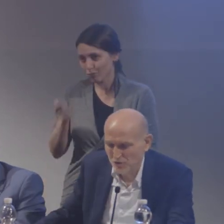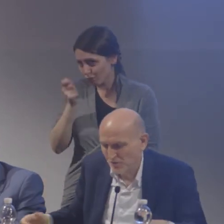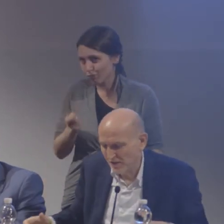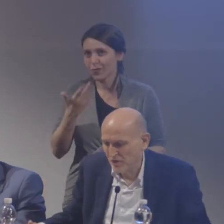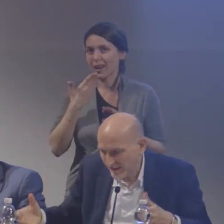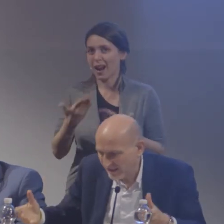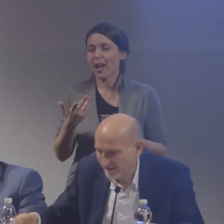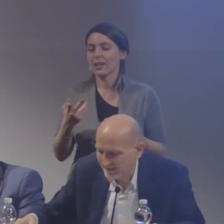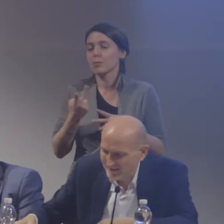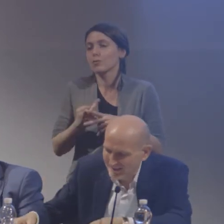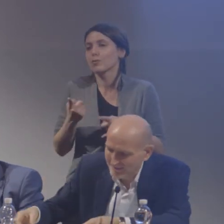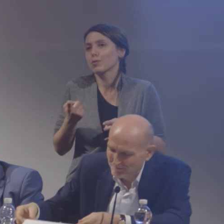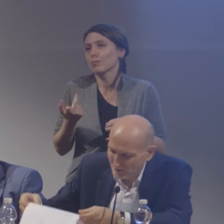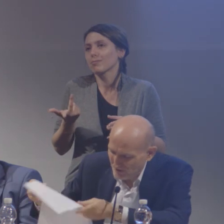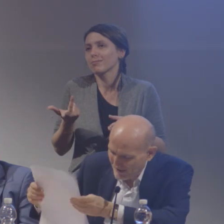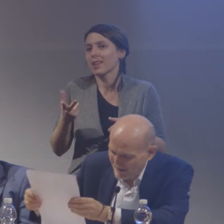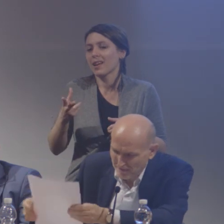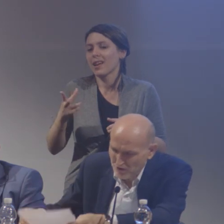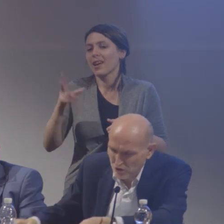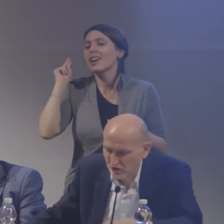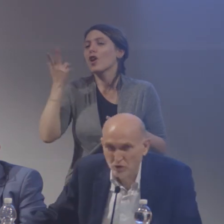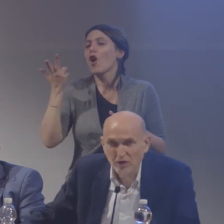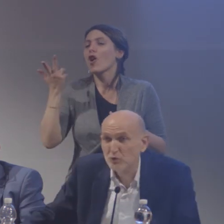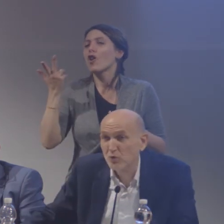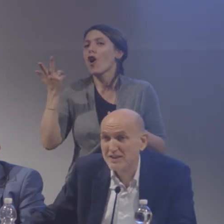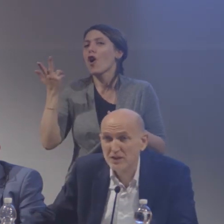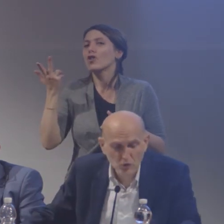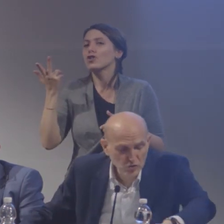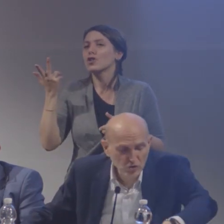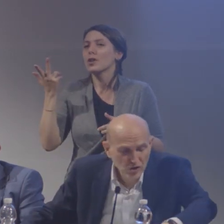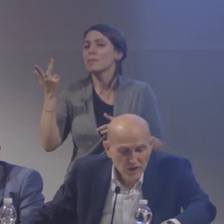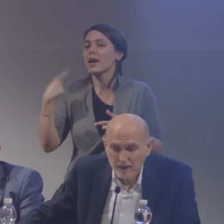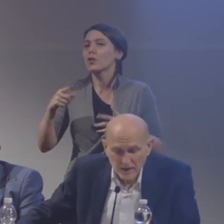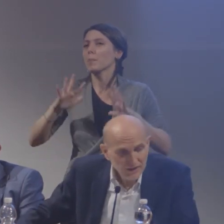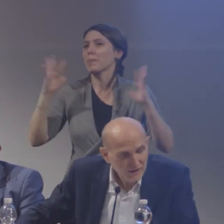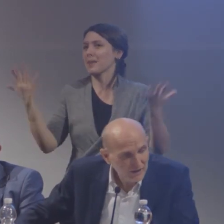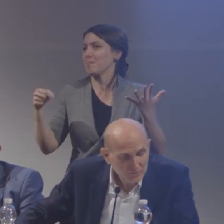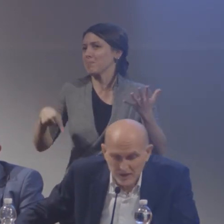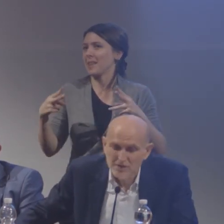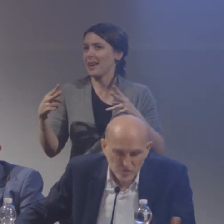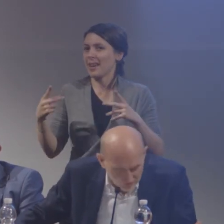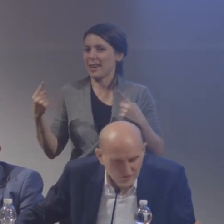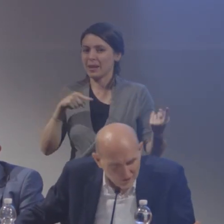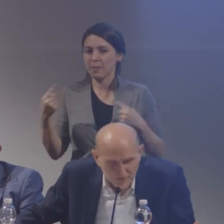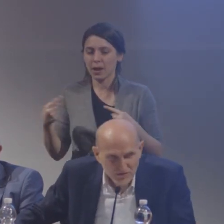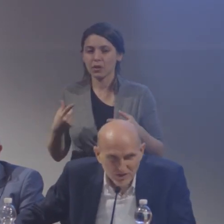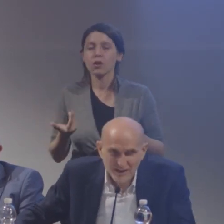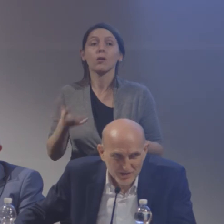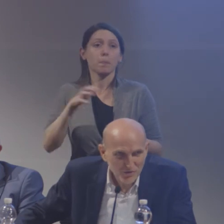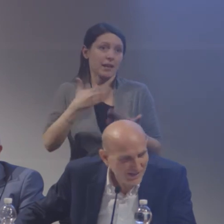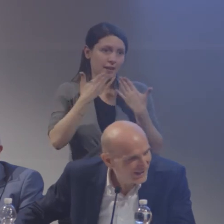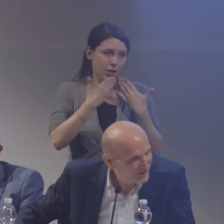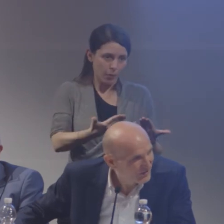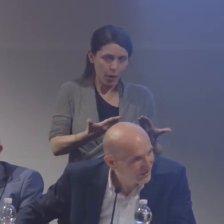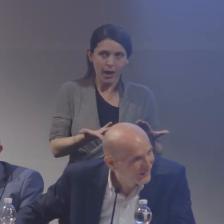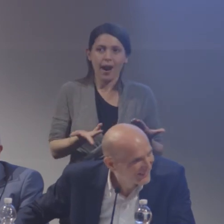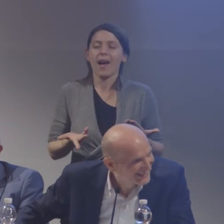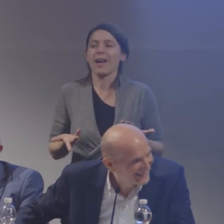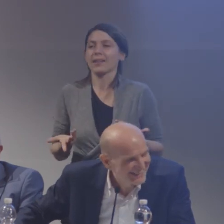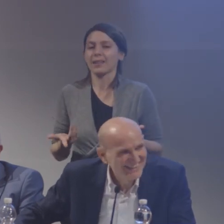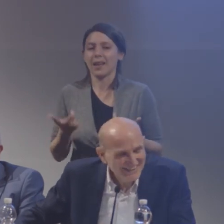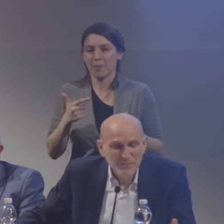un riconoscimento anche alla dimensione, al tono che ha avuto questo incontro. E il ministro ha preso l'ennesimo incarico di